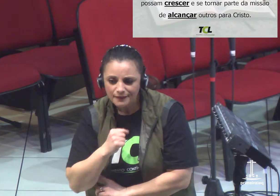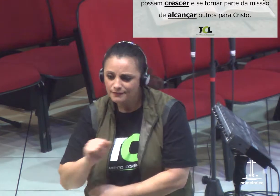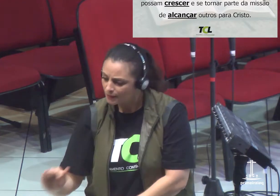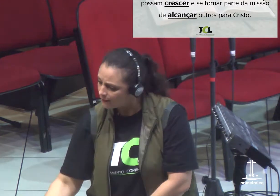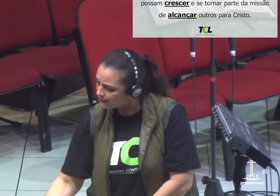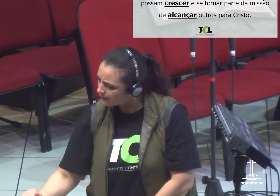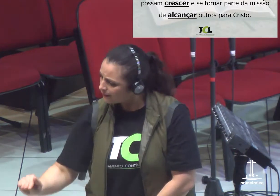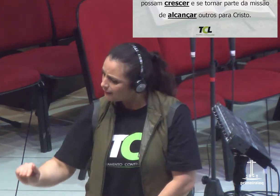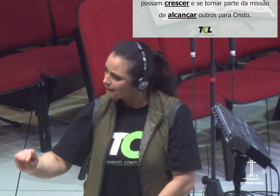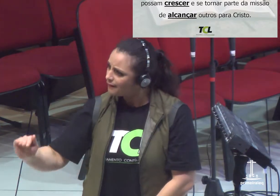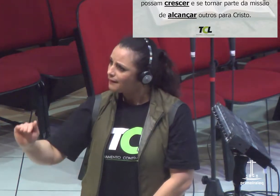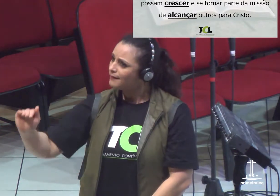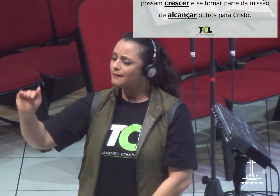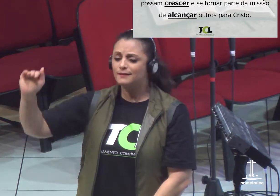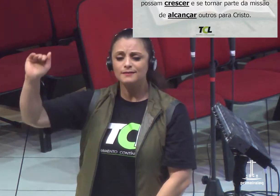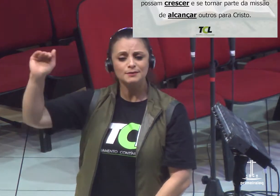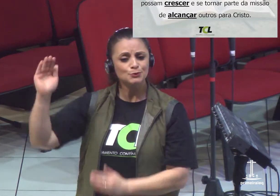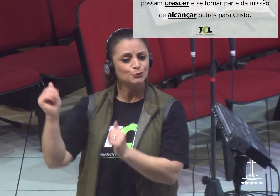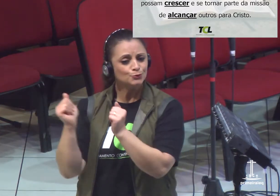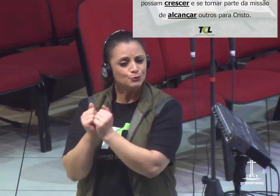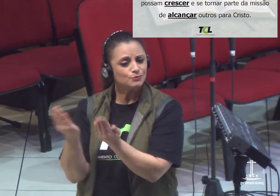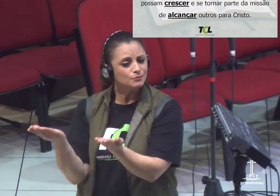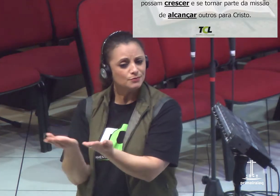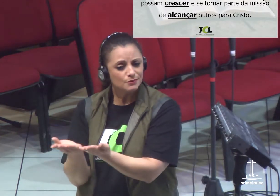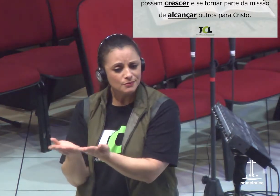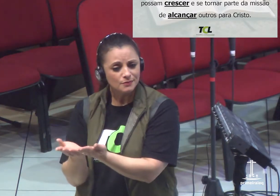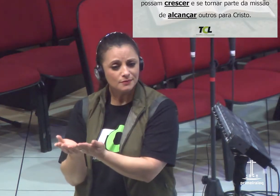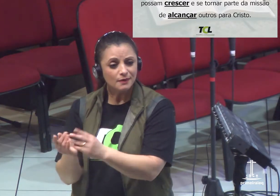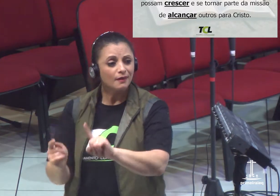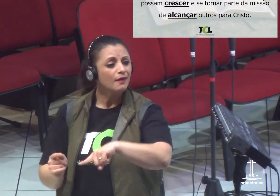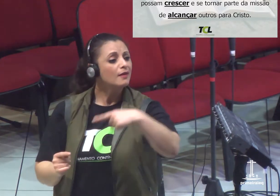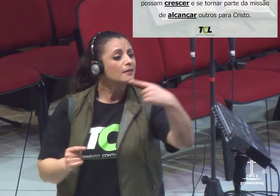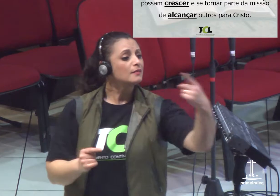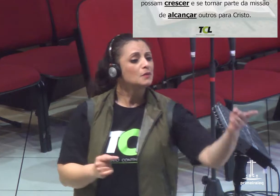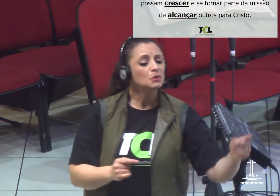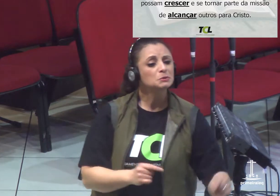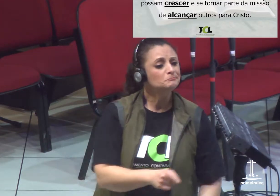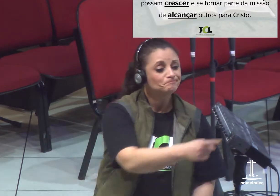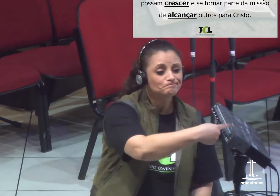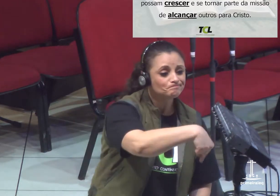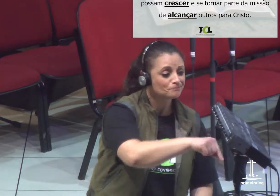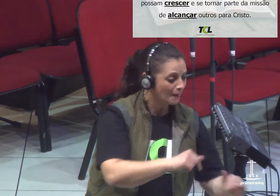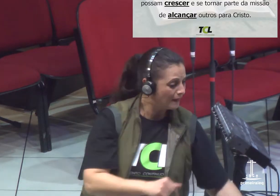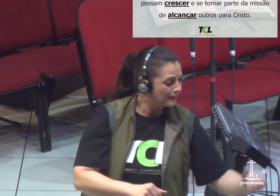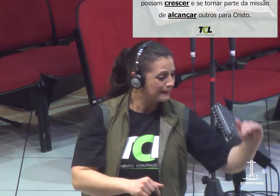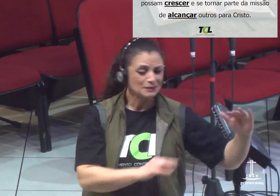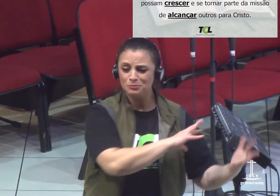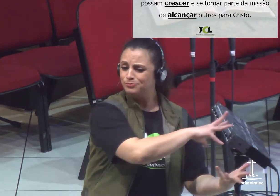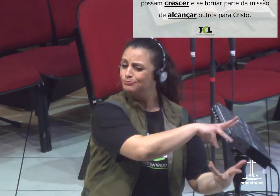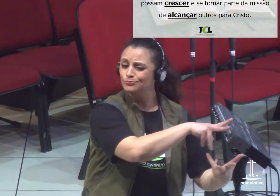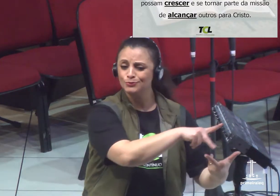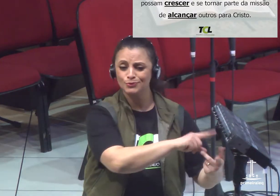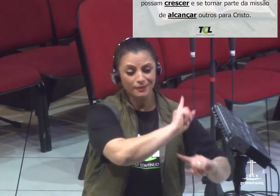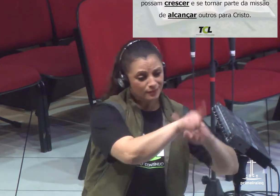cresceram num ambiente saudável, outros nem tanto. Outros até cresceram em ambientes nada saudáveis. Como é difícil